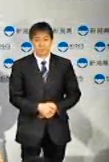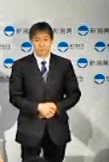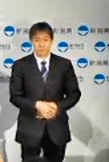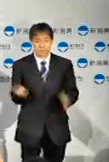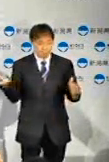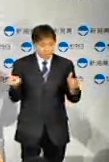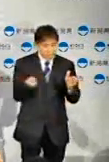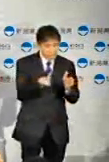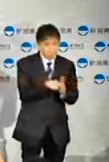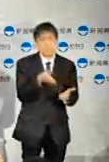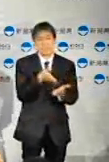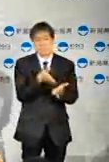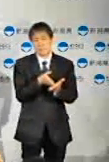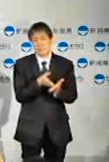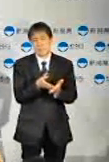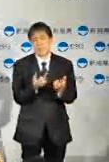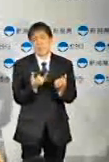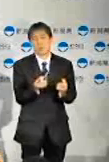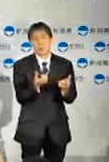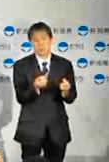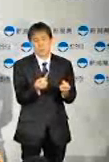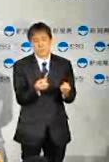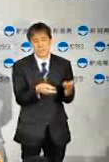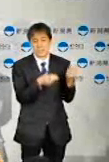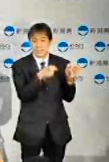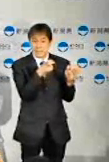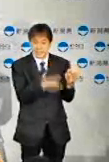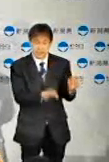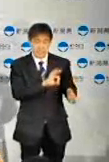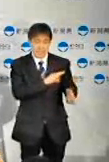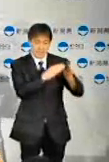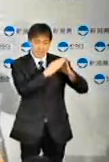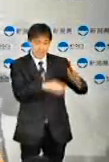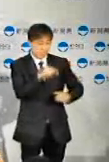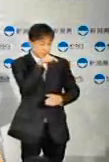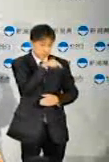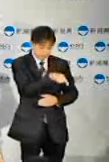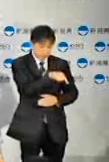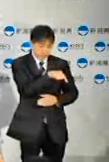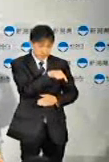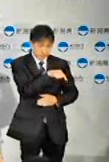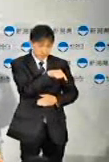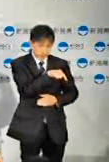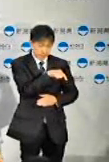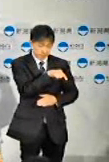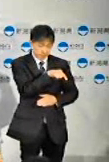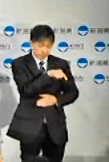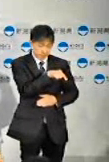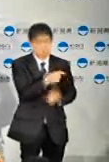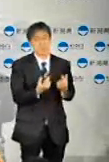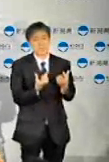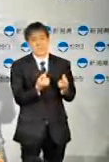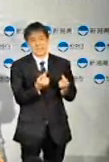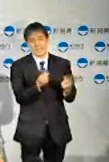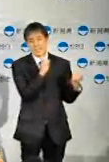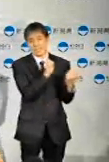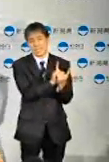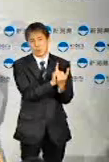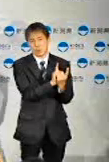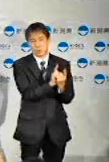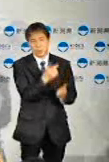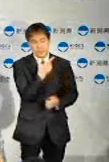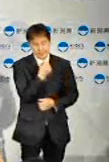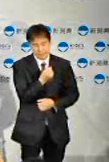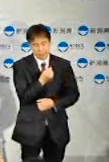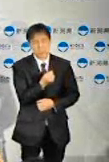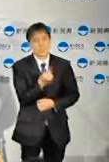ずっと申し上げてきていることですけれども、規制委員会にはもう、厳格に対応してもらいたいというふうに思っ